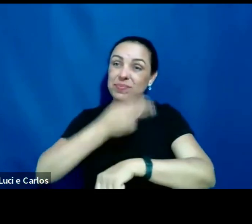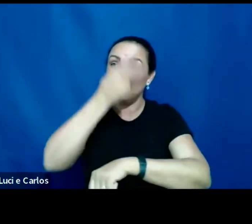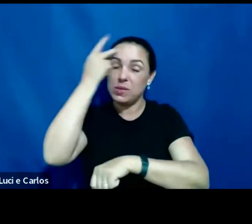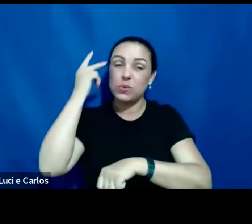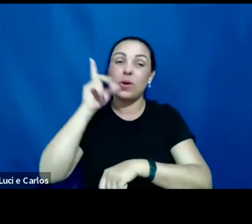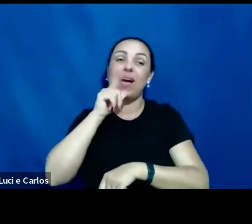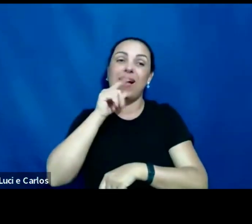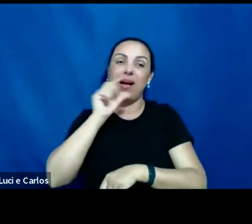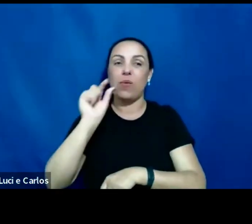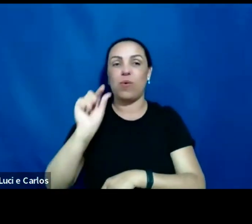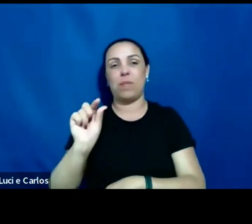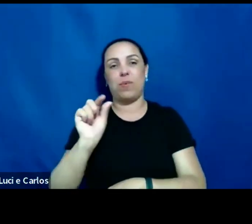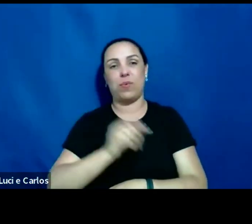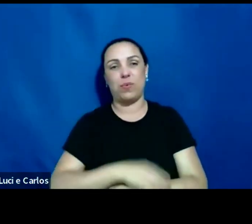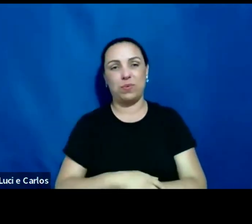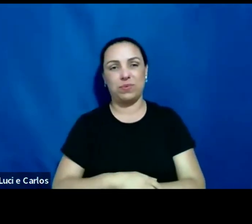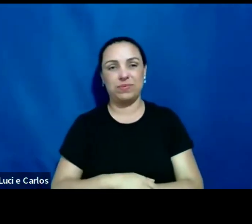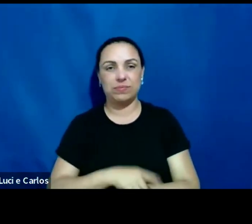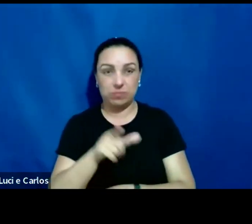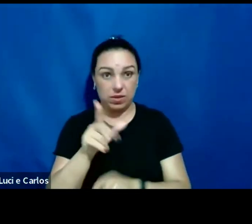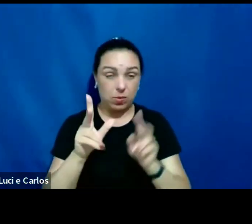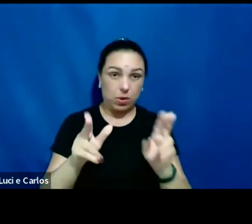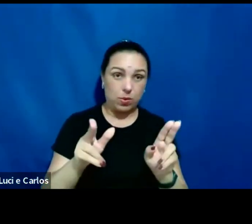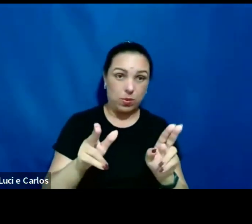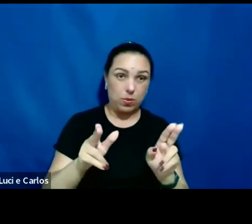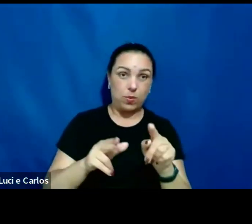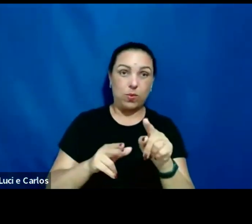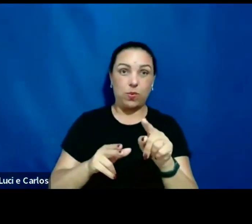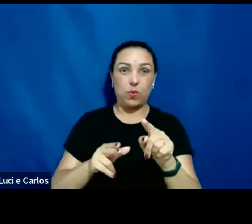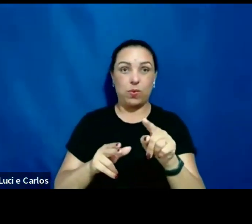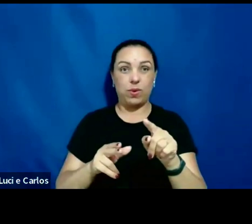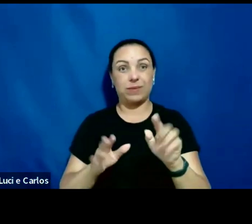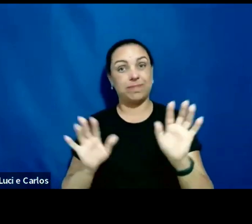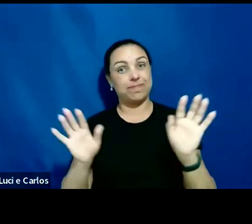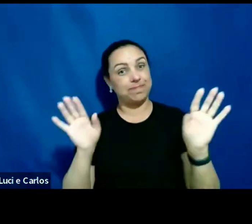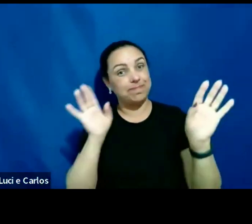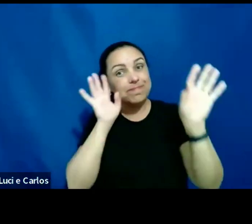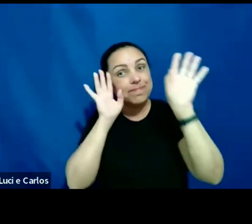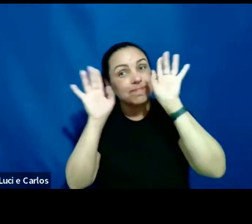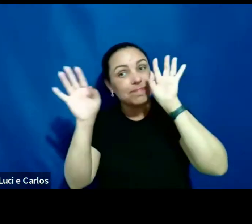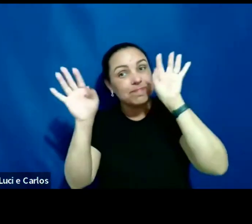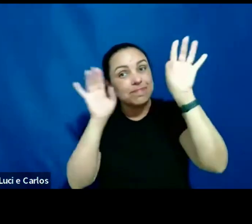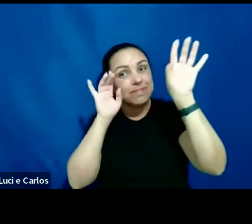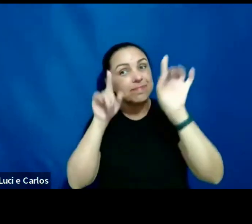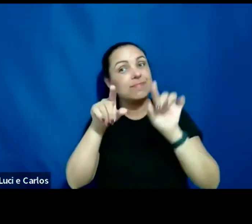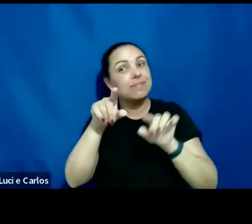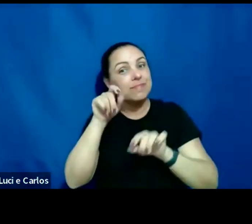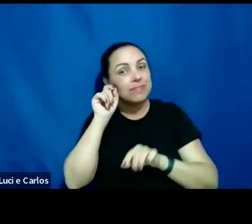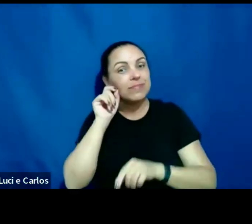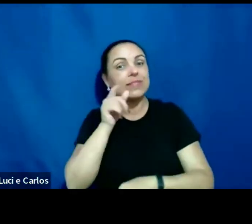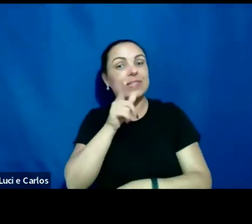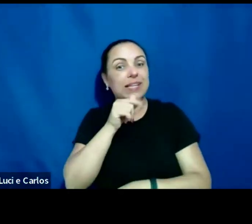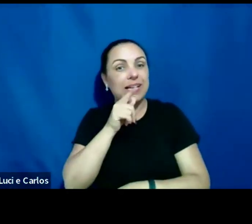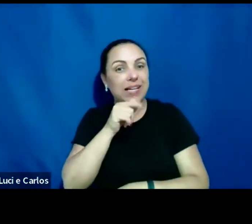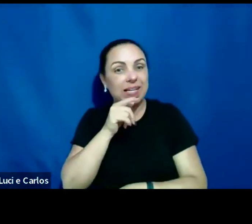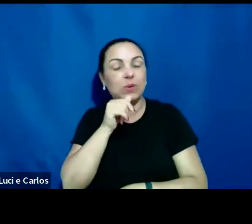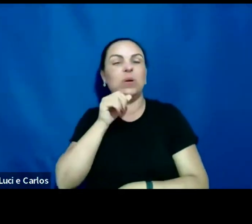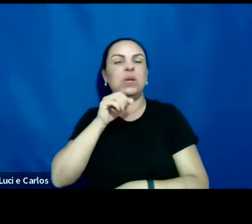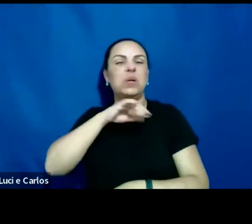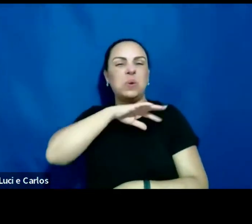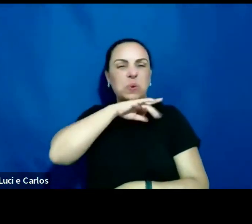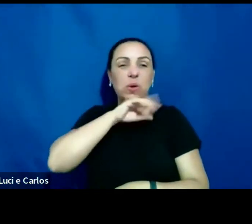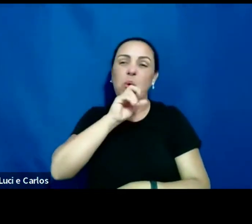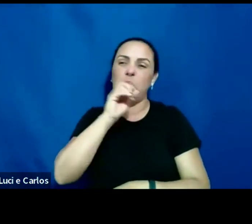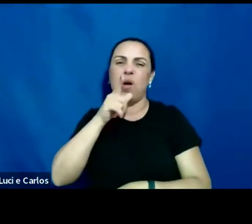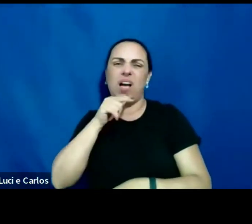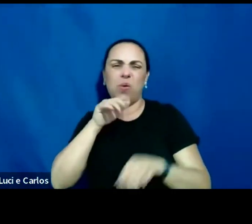Agora você não pode ser uma pessoa assim. Concorda? Você está aqui para aprender que você precisa ter uma água de qualidade para se hidratar melhor.